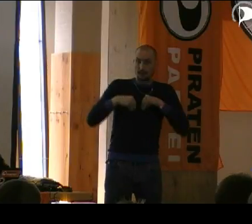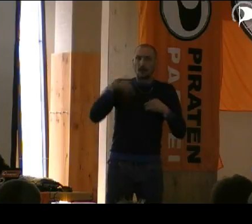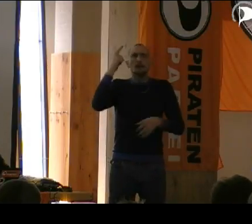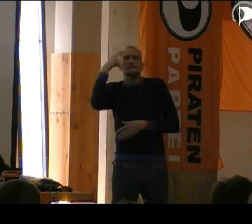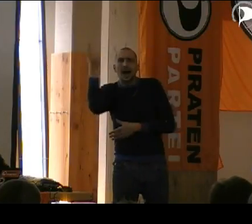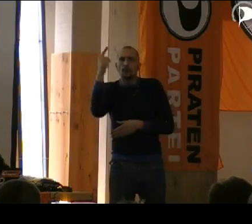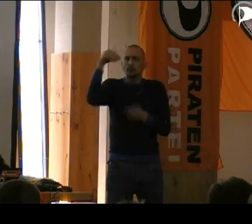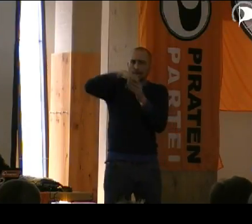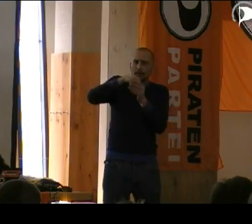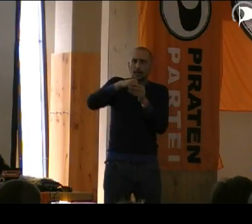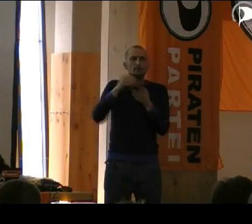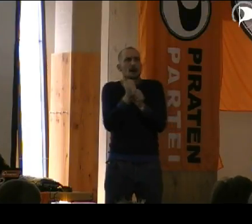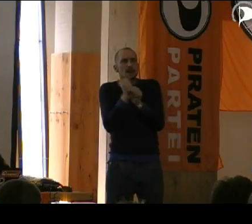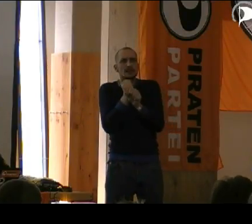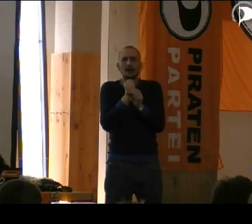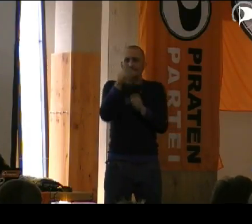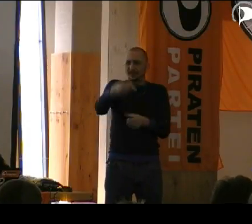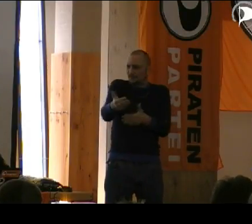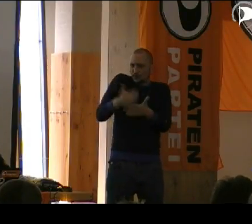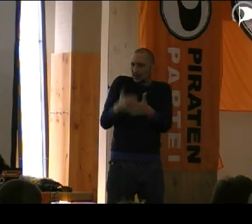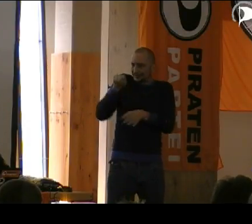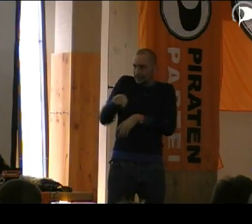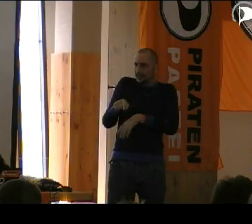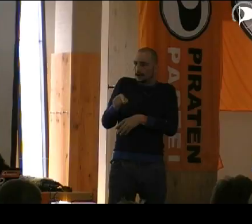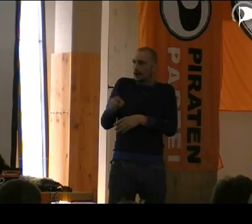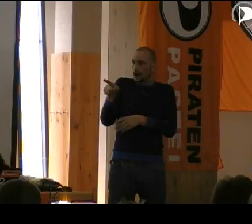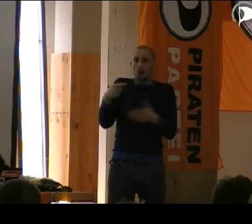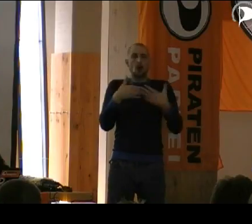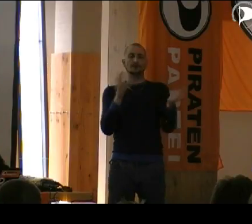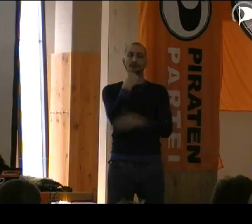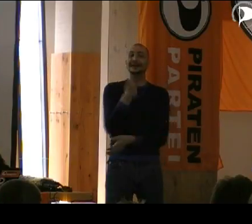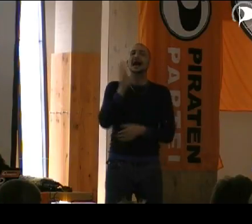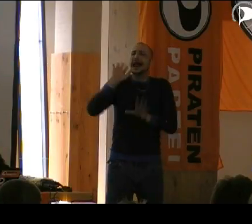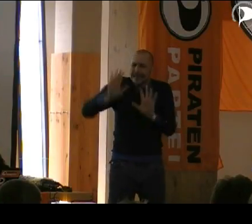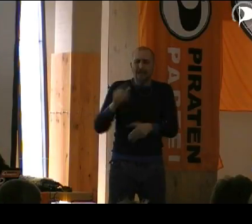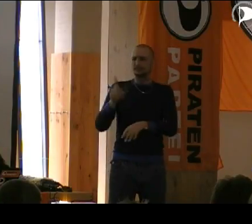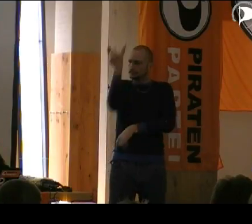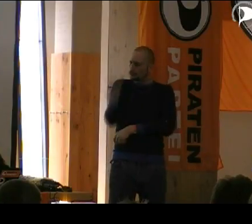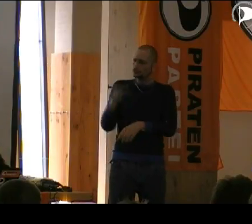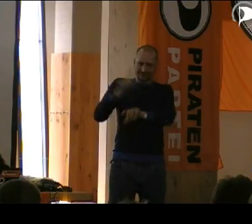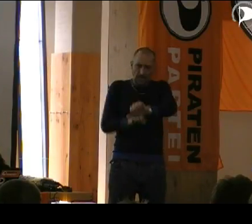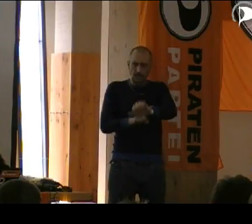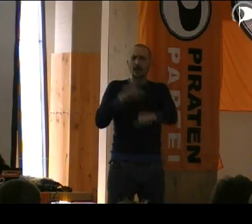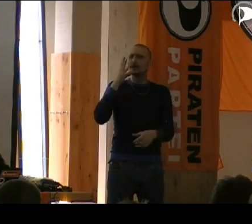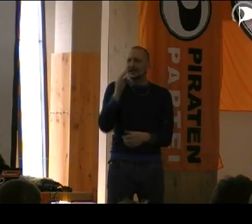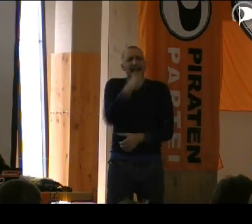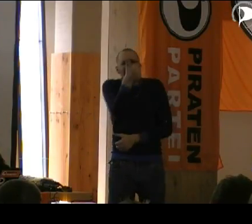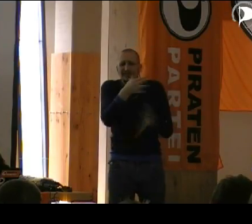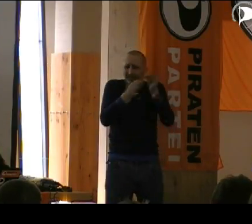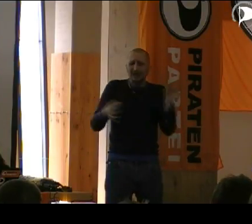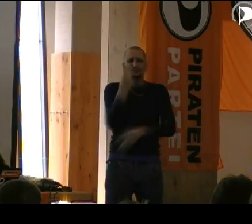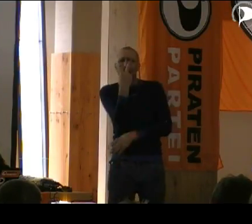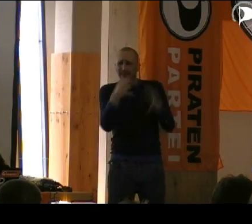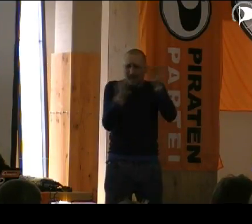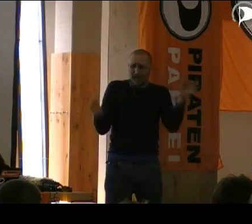fast bevor man demgegenüber zeit lässt sich zu äußern lasst den menschen die zeit wenn es mal ein tag ist wenn es mal zwei tage